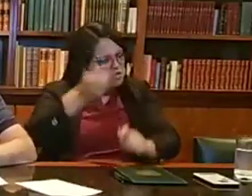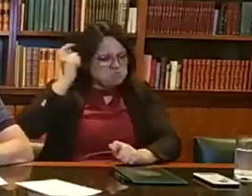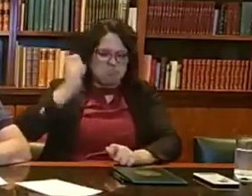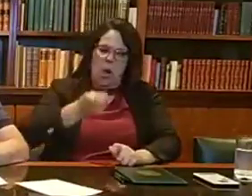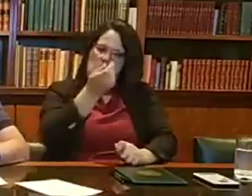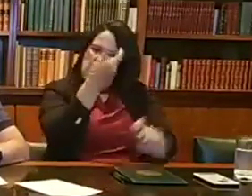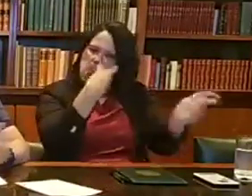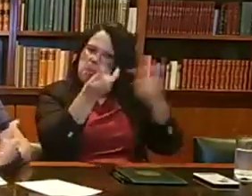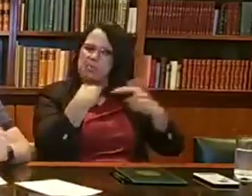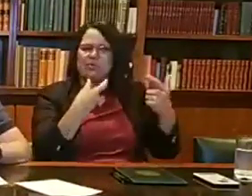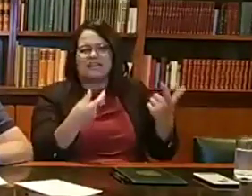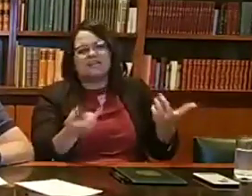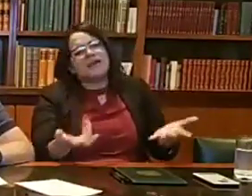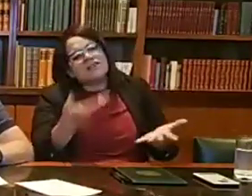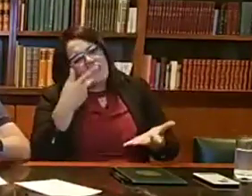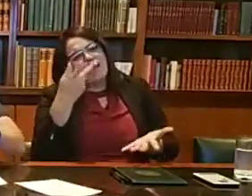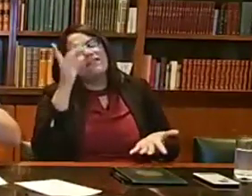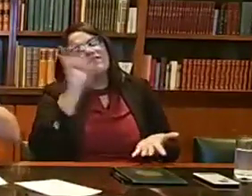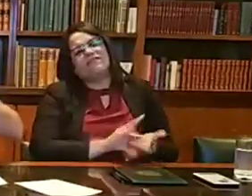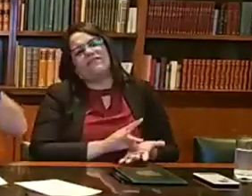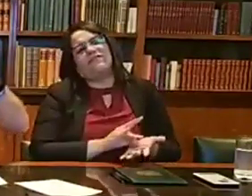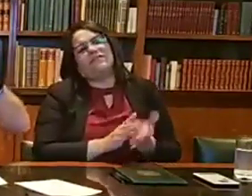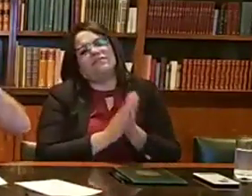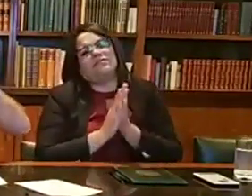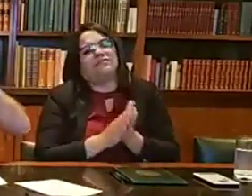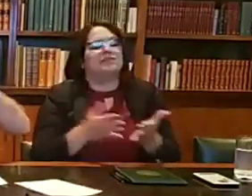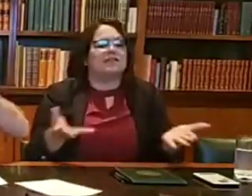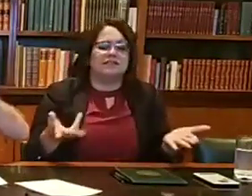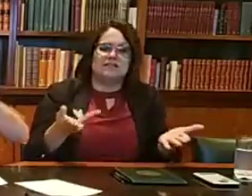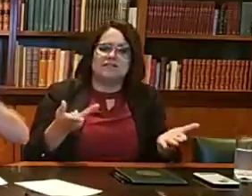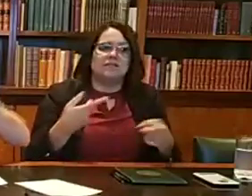né? Agora, que publica a verdade, não fica buscando